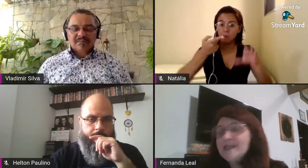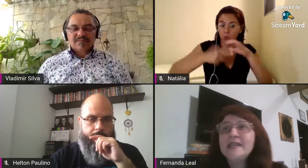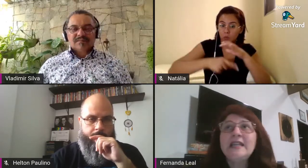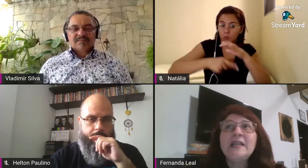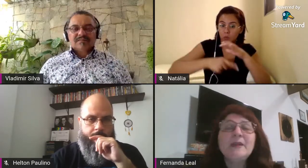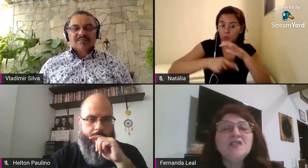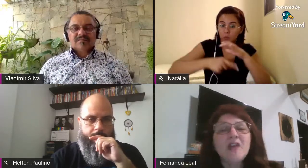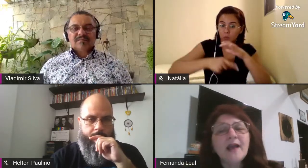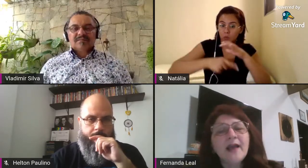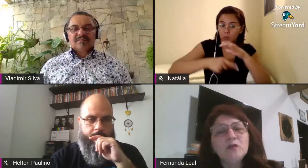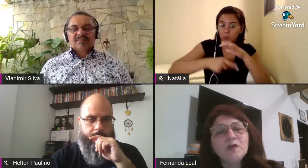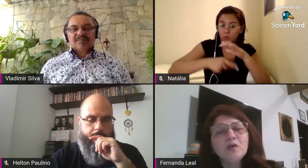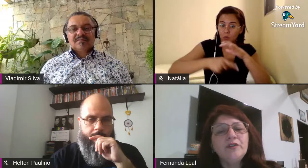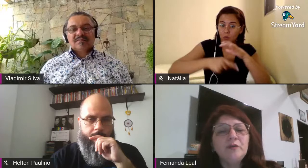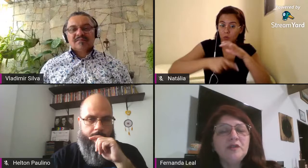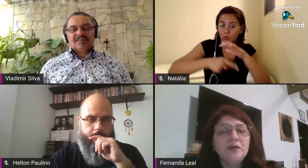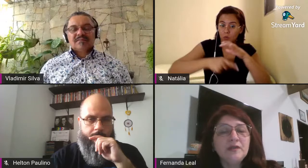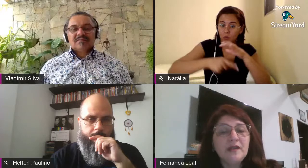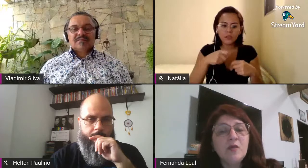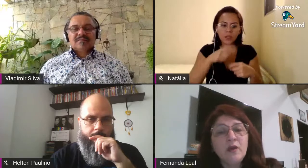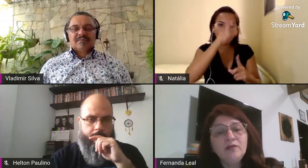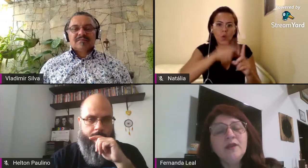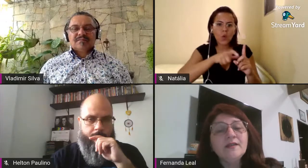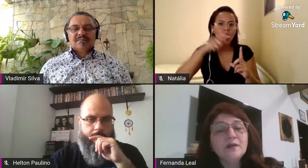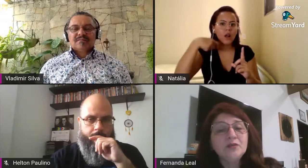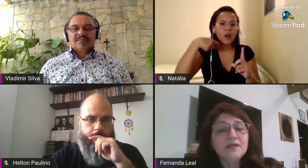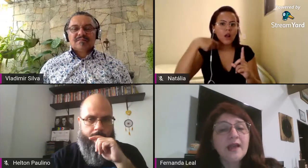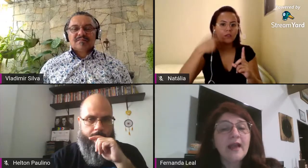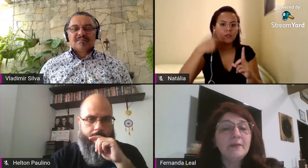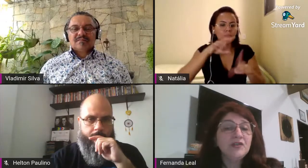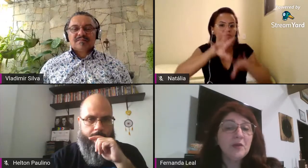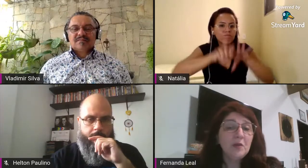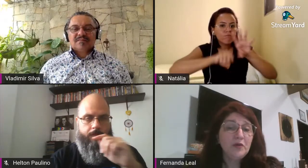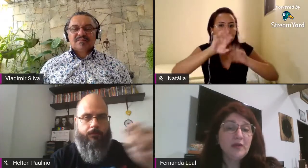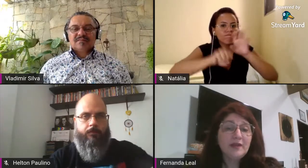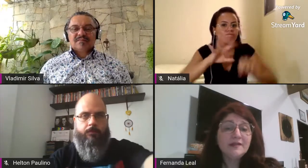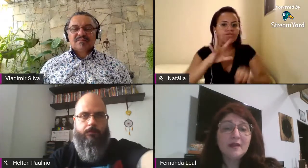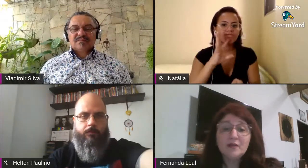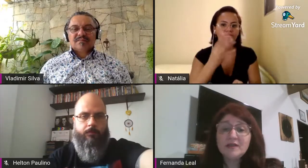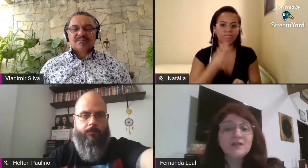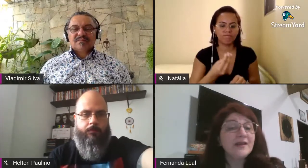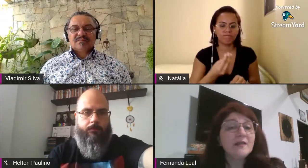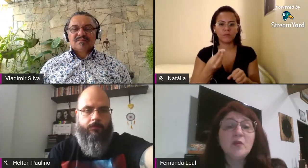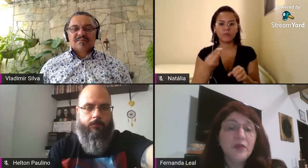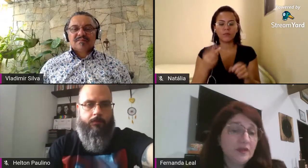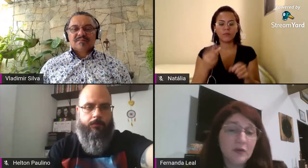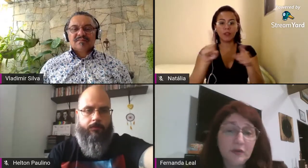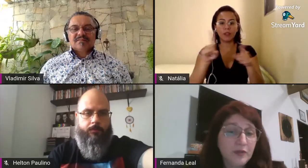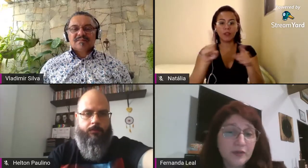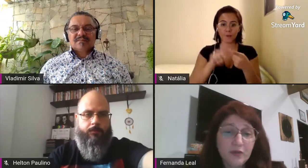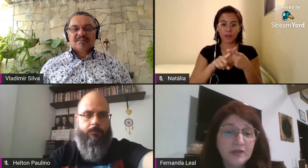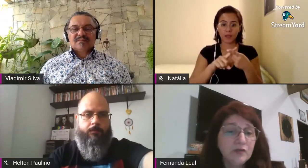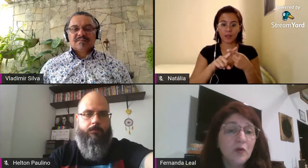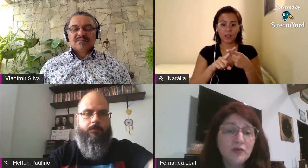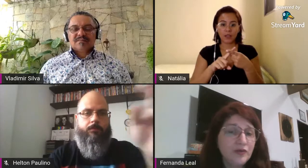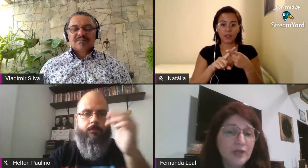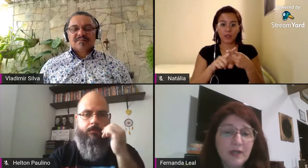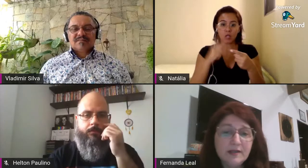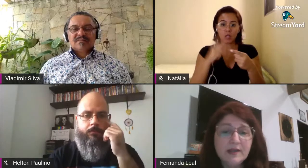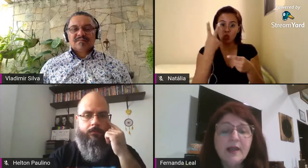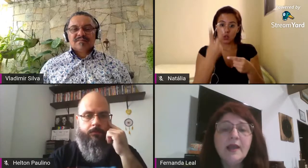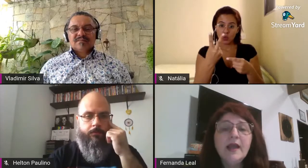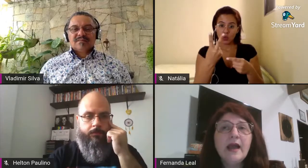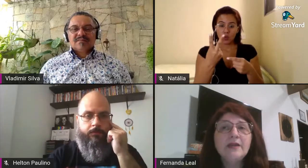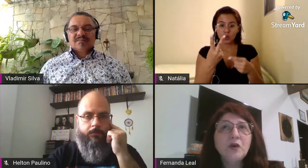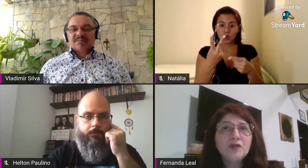Então, assim, queria também destacar duas contribuições que, enquanto direção do CH, me chamam muita atenção. Vocês fazem muitas contribuições todos os